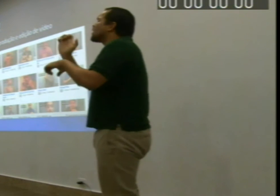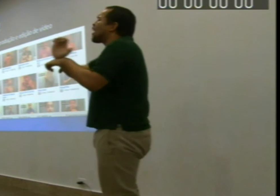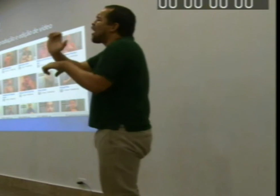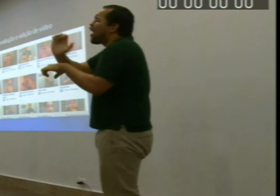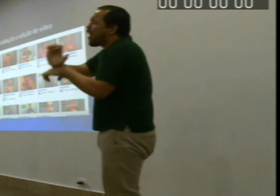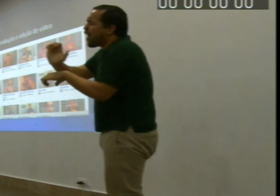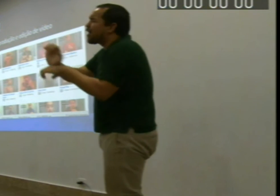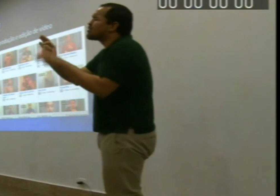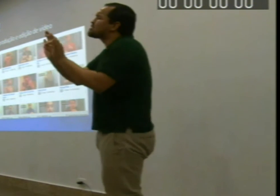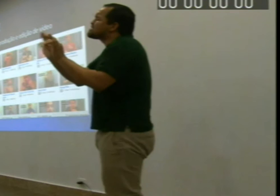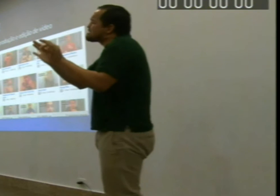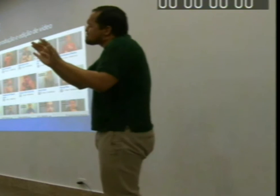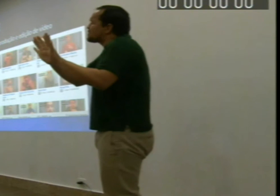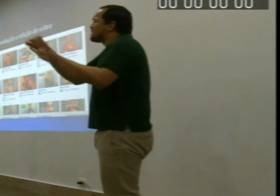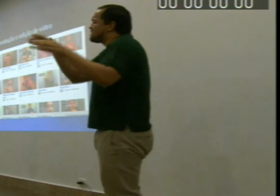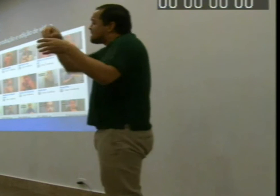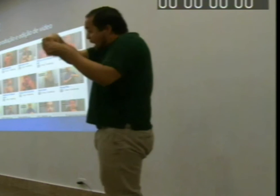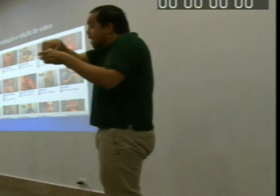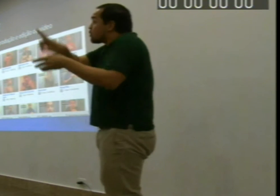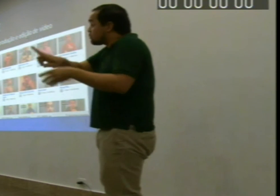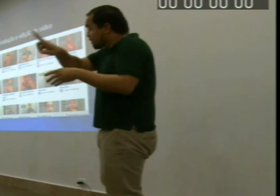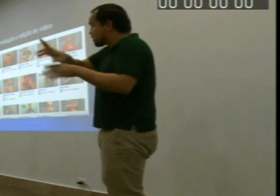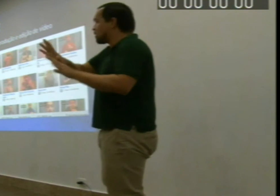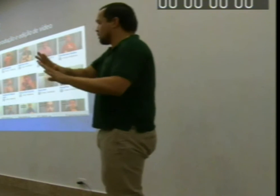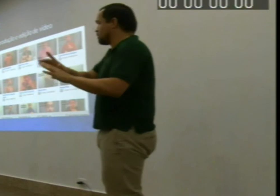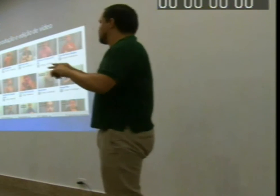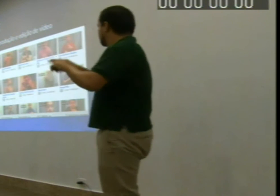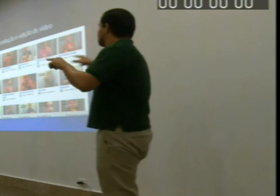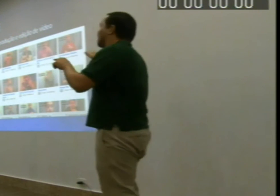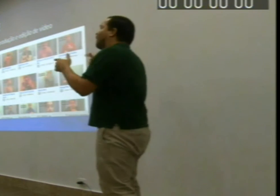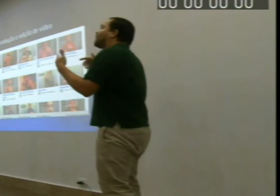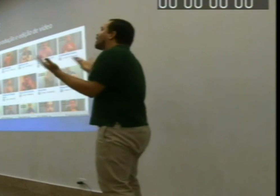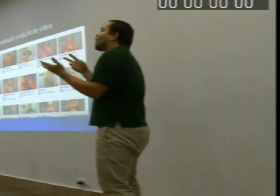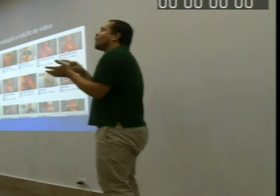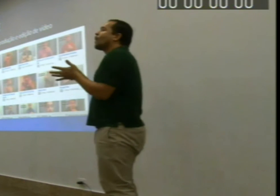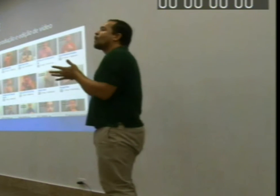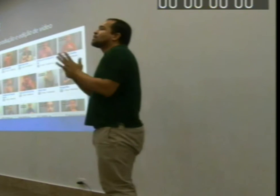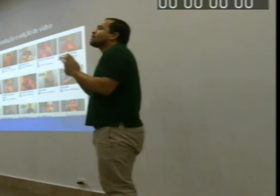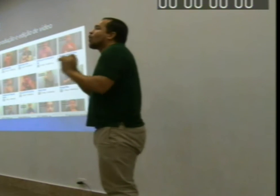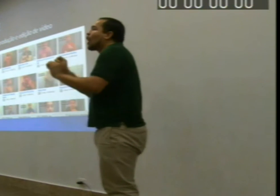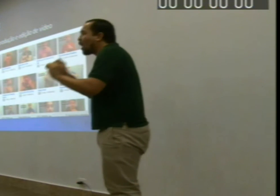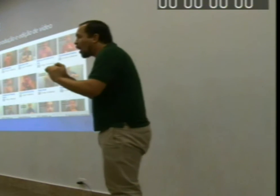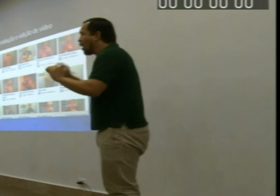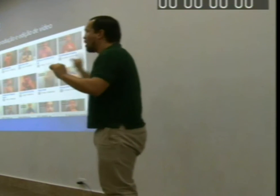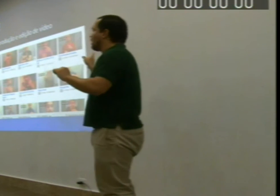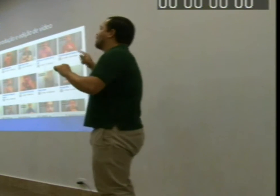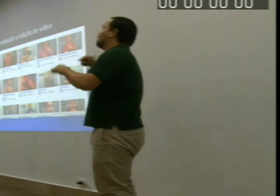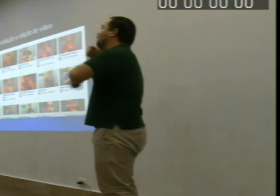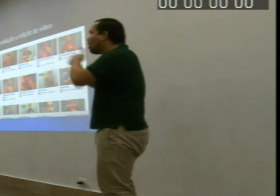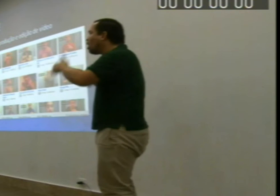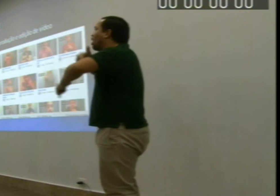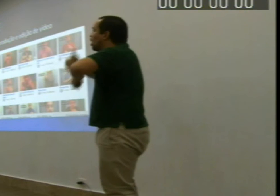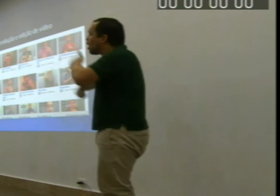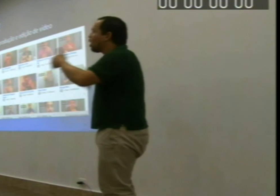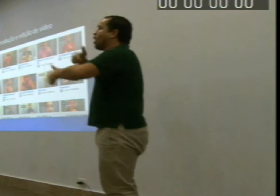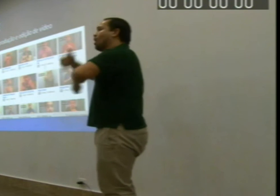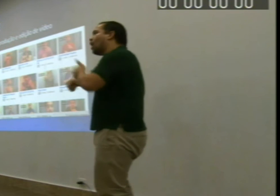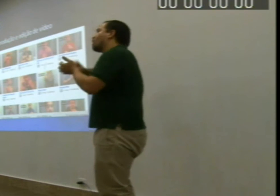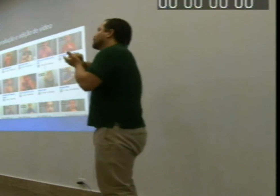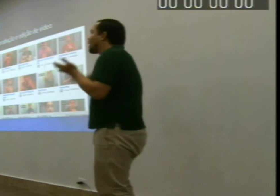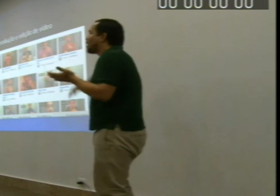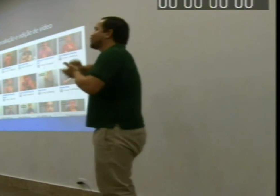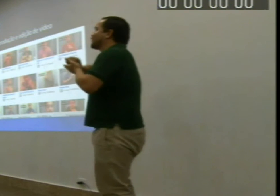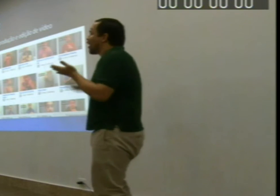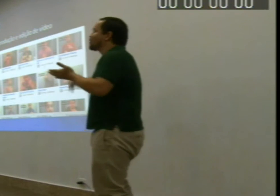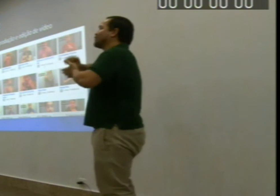não só fazem estágio coisa simples mas também dentro da Universidade Então qual seria o significado de